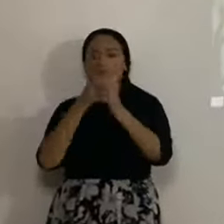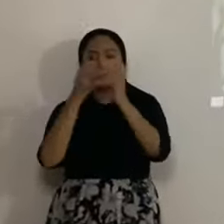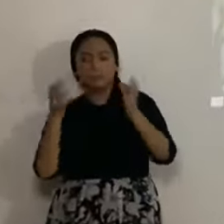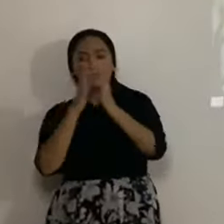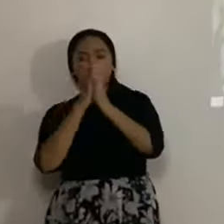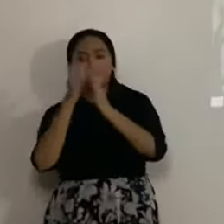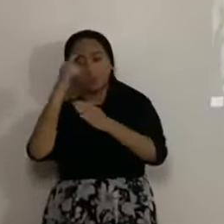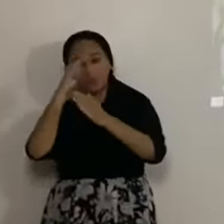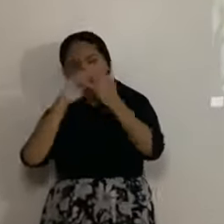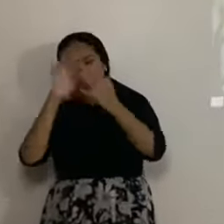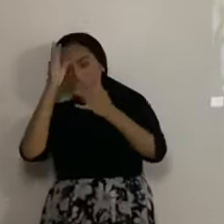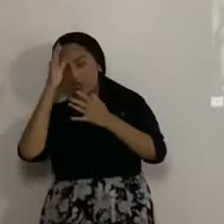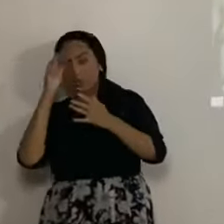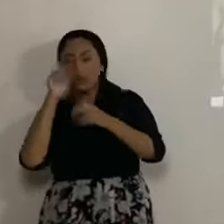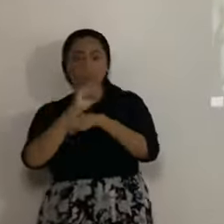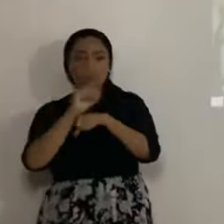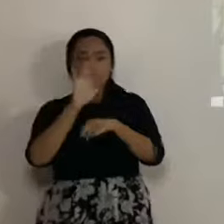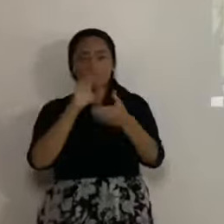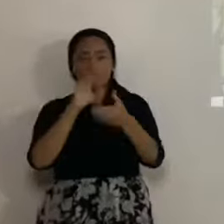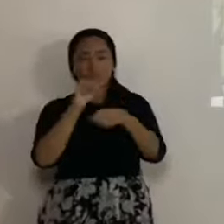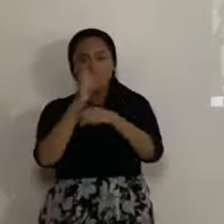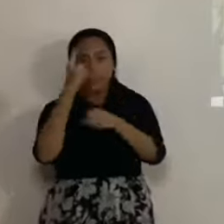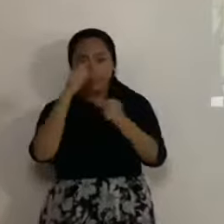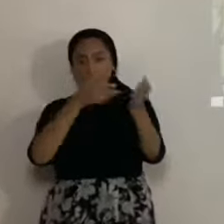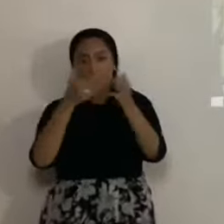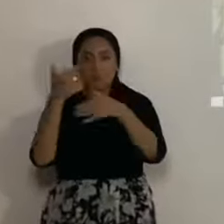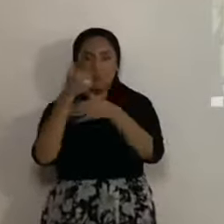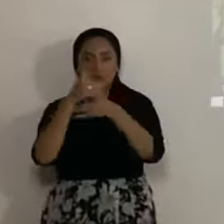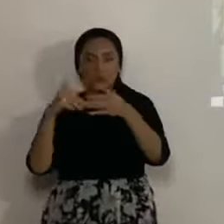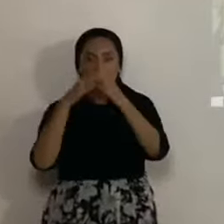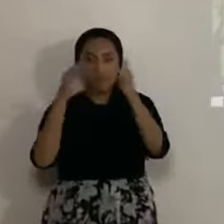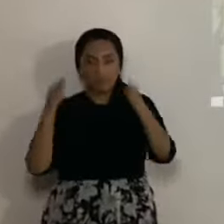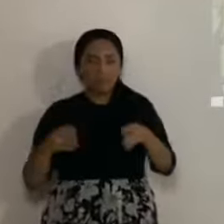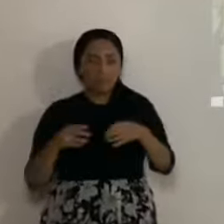estás intercediendo, lógico, trabajando en lo secular para llevar el pan a la casa,